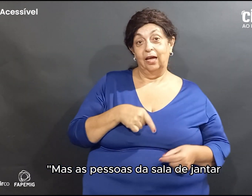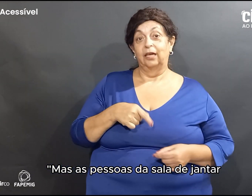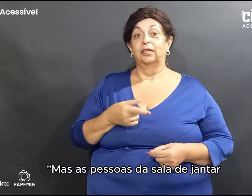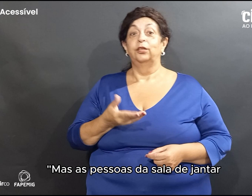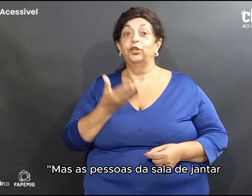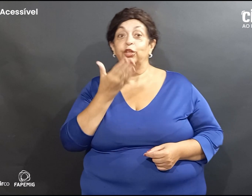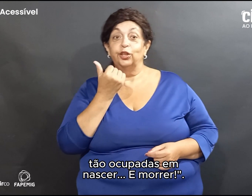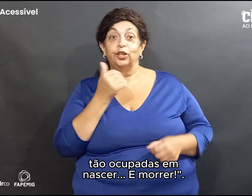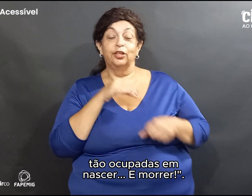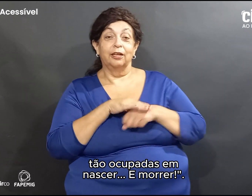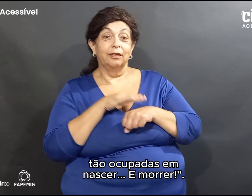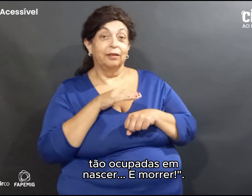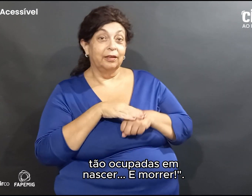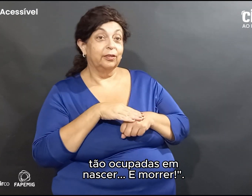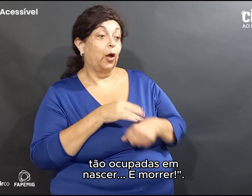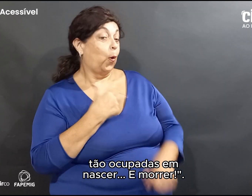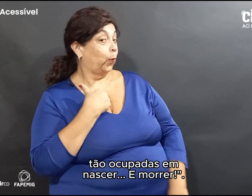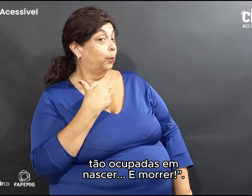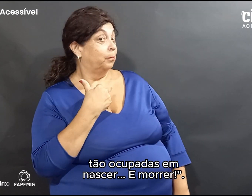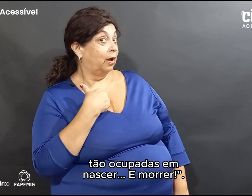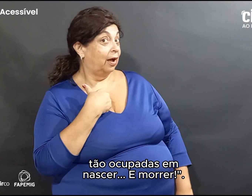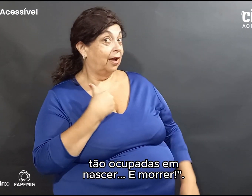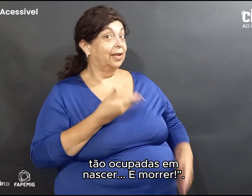jantar estão ocupadas em nascer